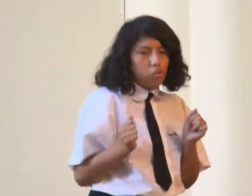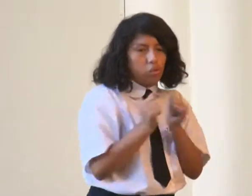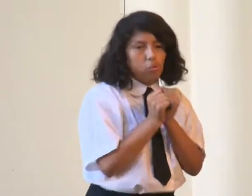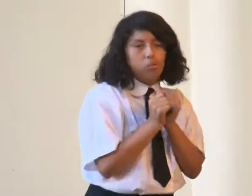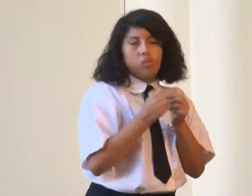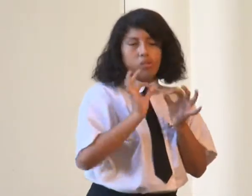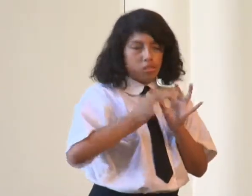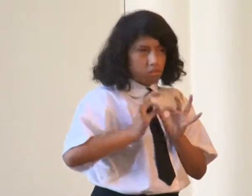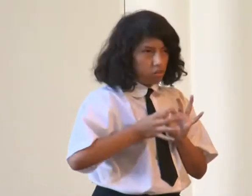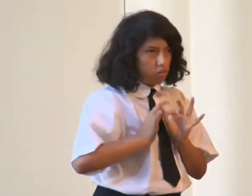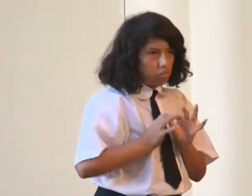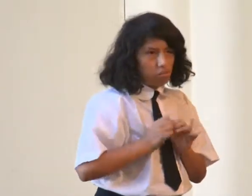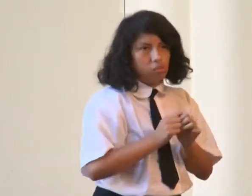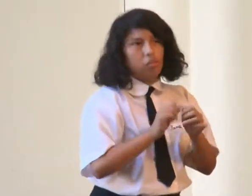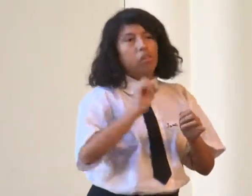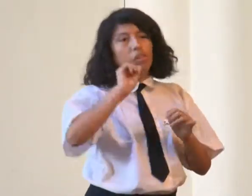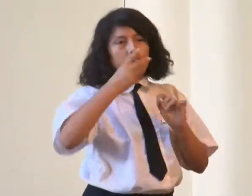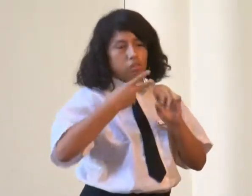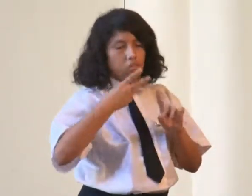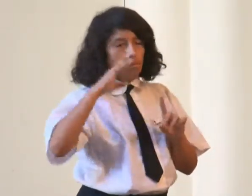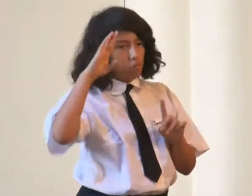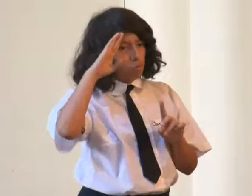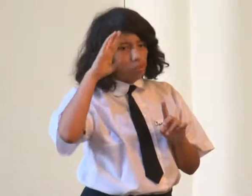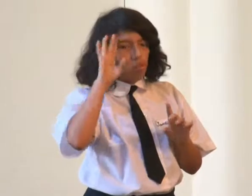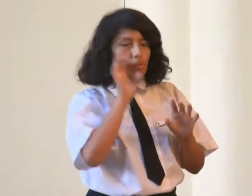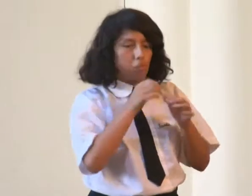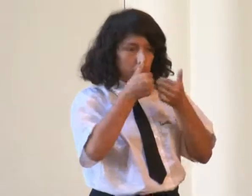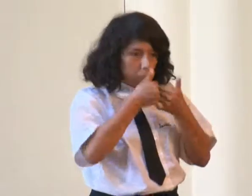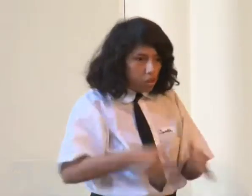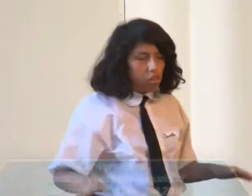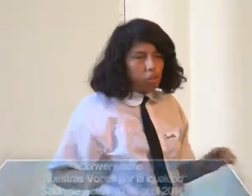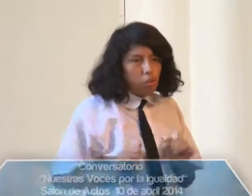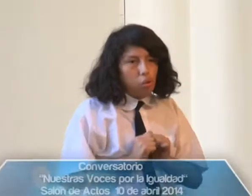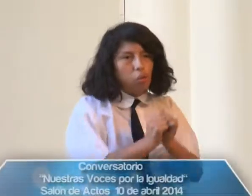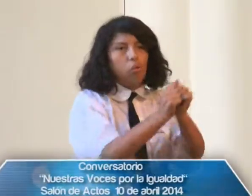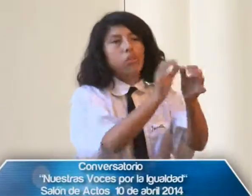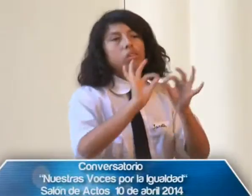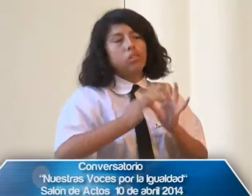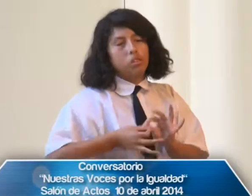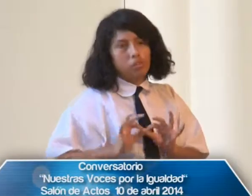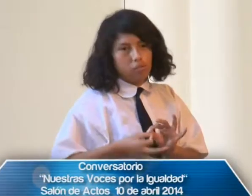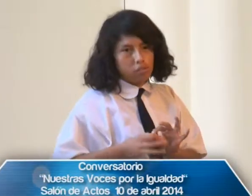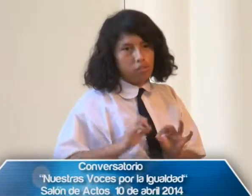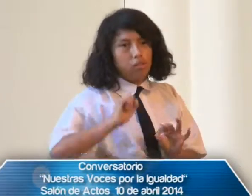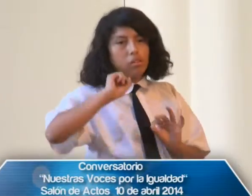comisarías en los hospitales tengamos el acceso y eso nos lo va a dar un intérprete